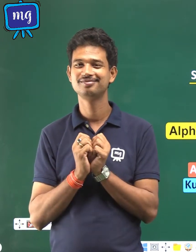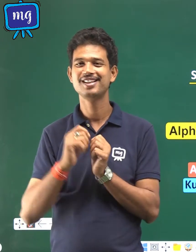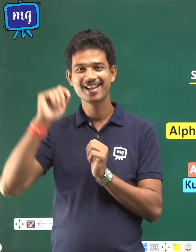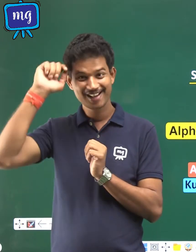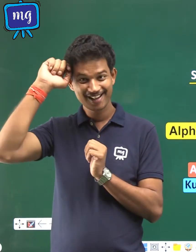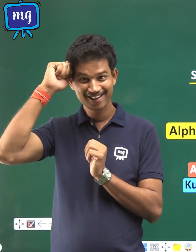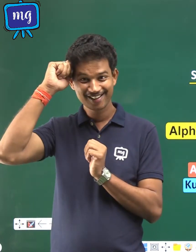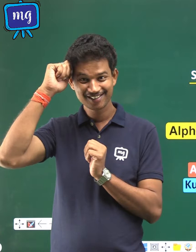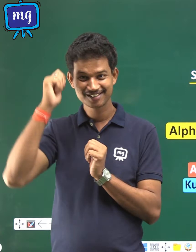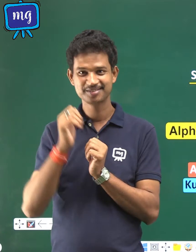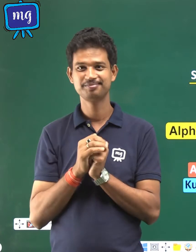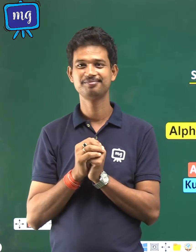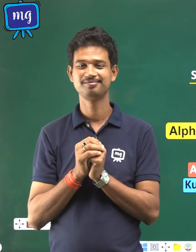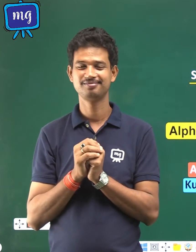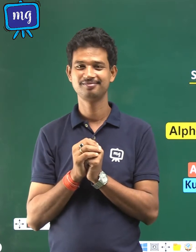English,